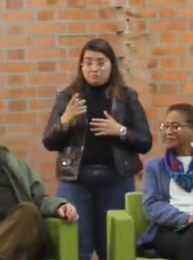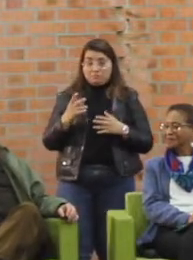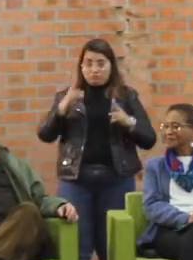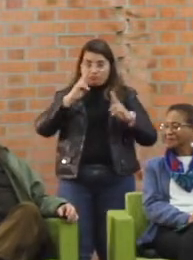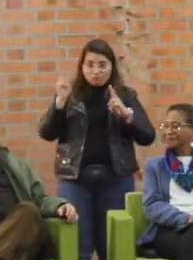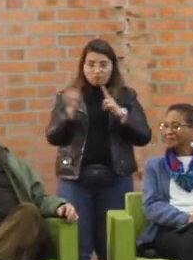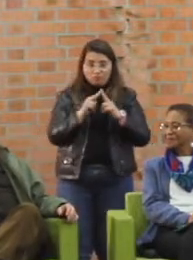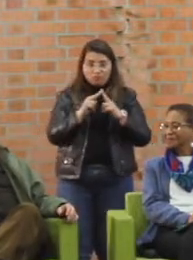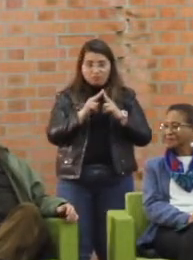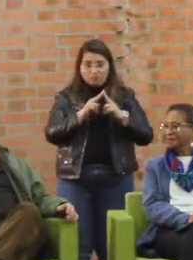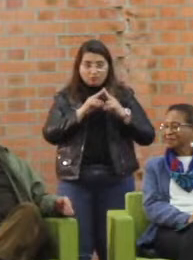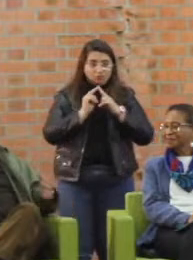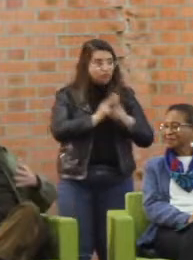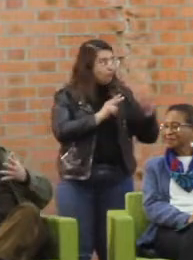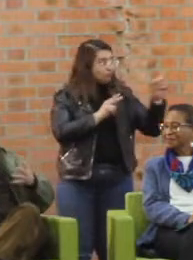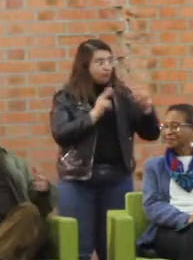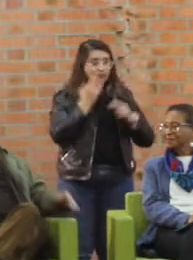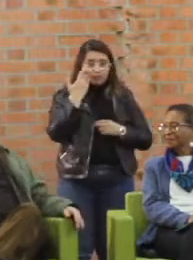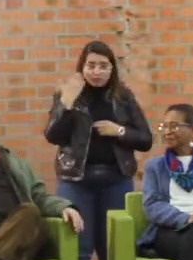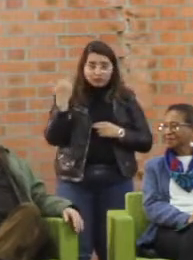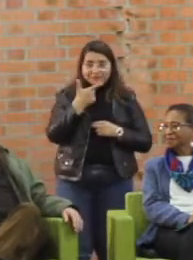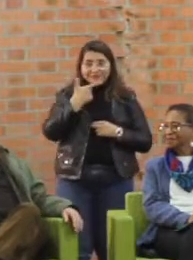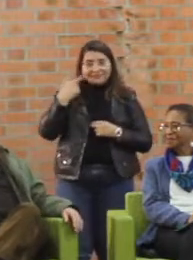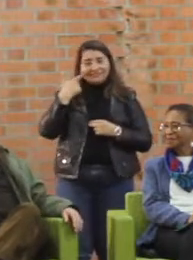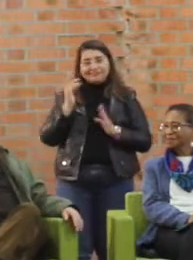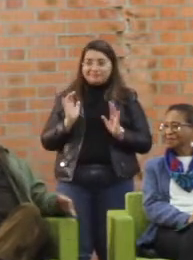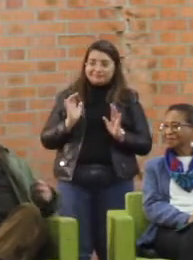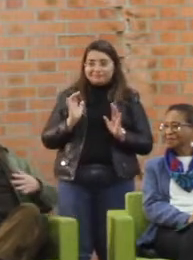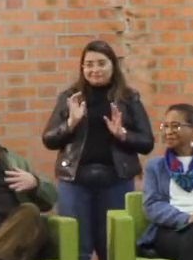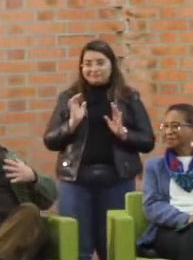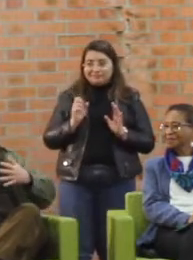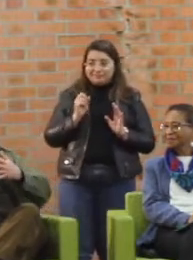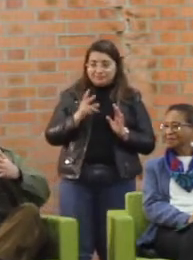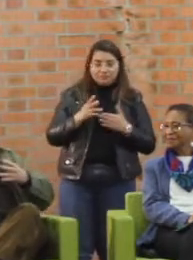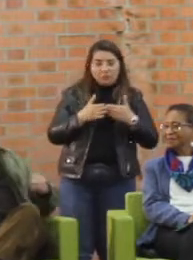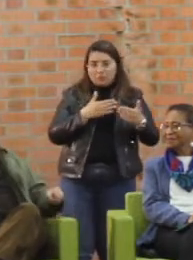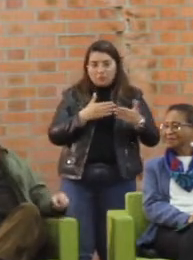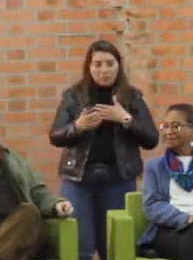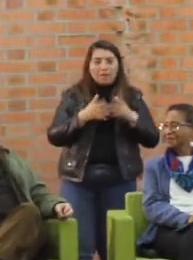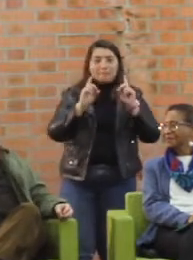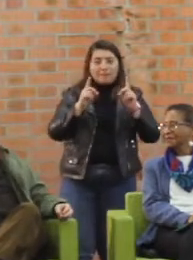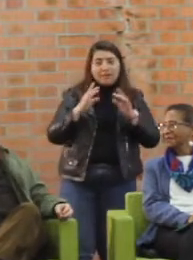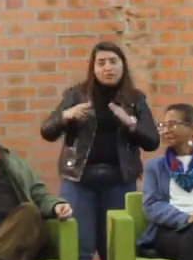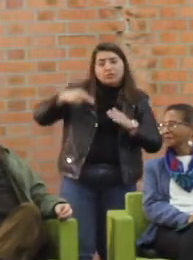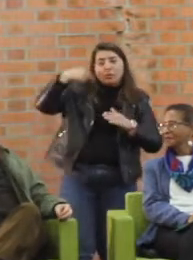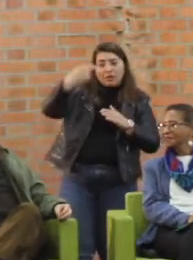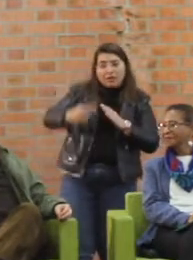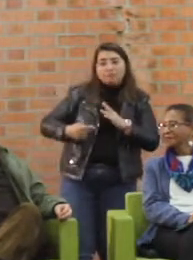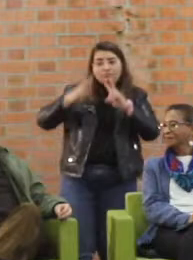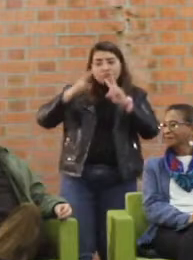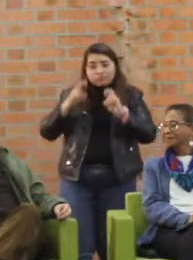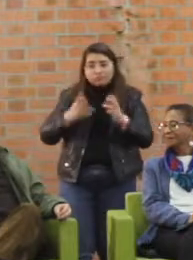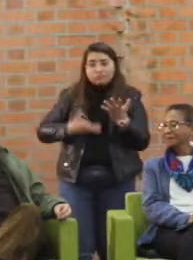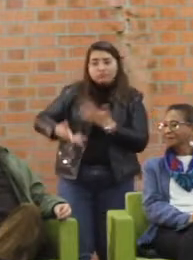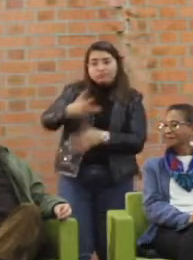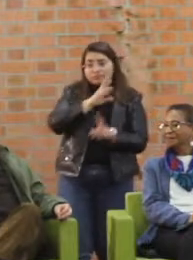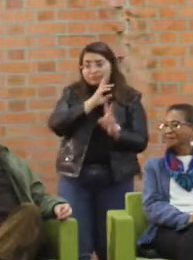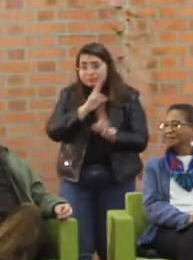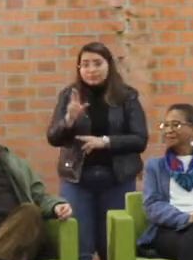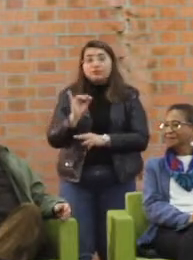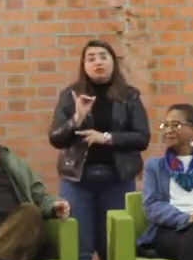a Lucy va a tender no tuve ese ese gusto pero cuando Ana Cristina me invitó a